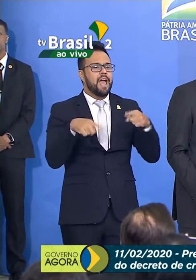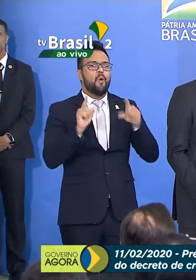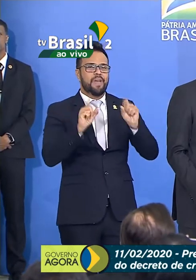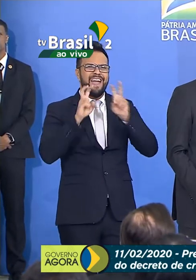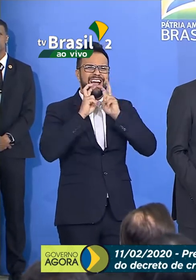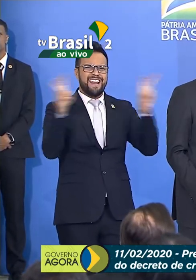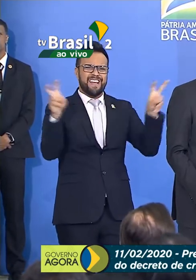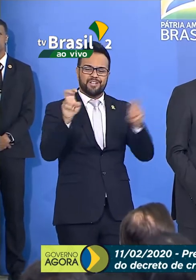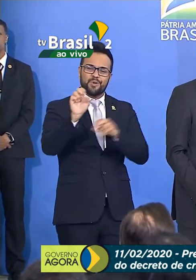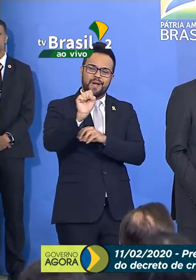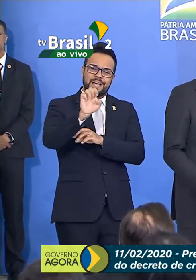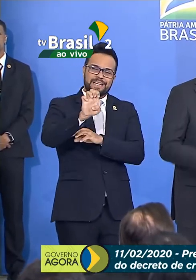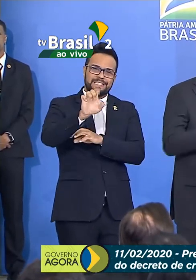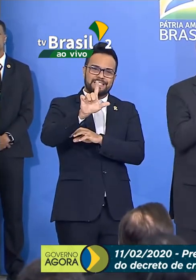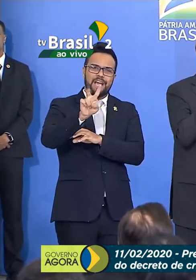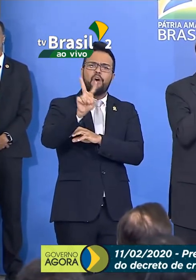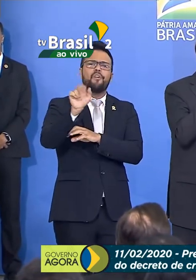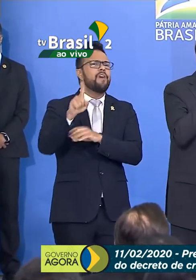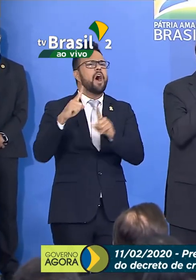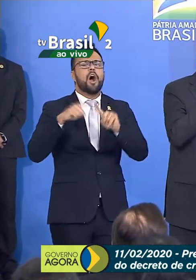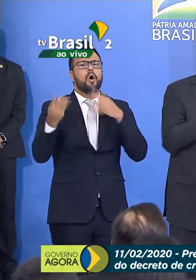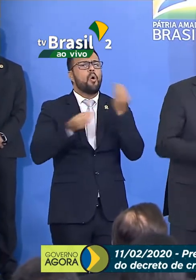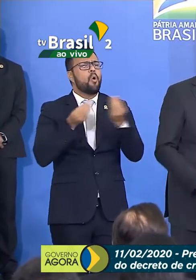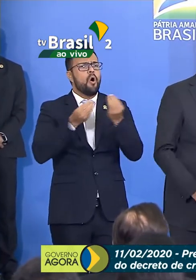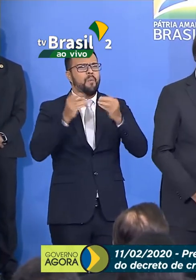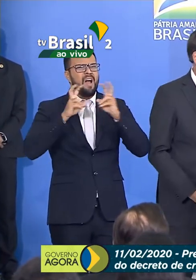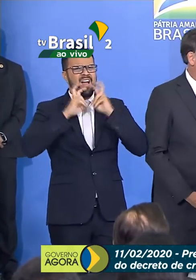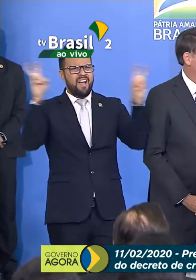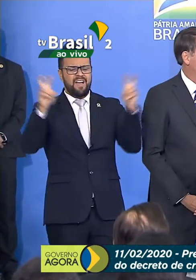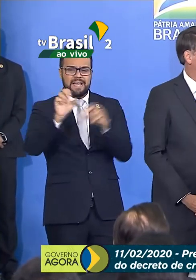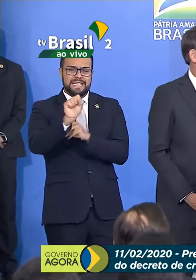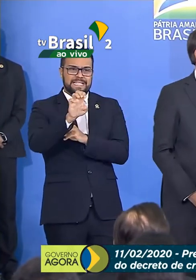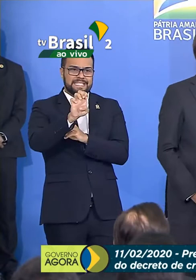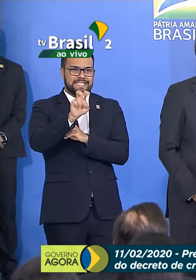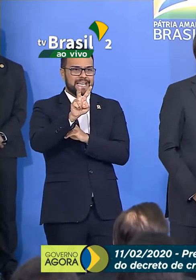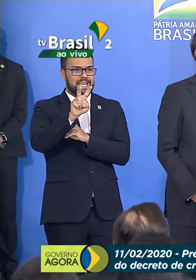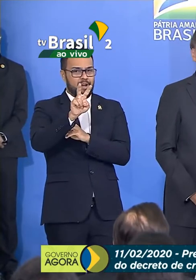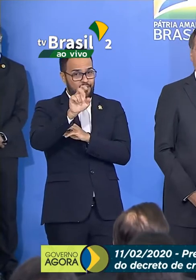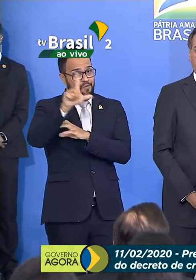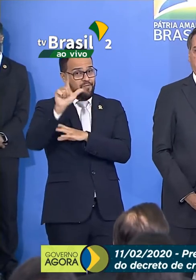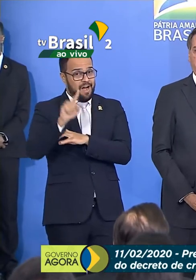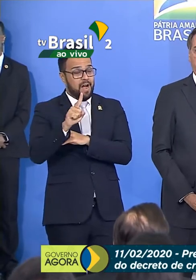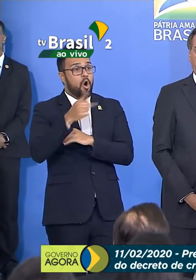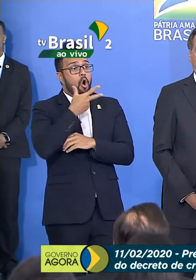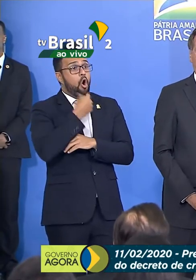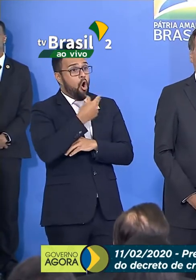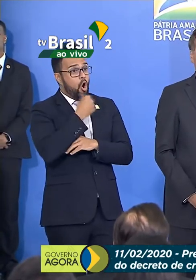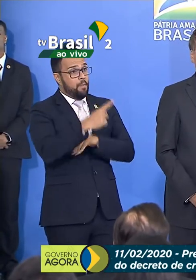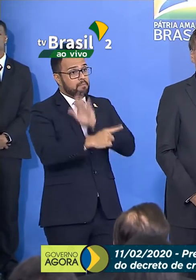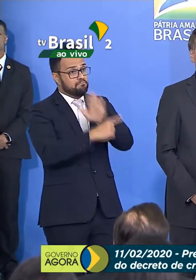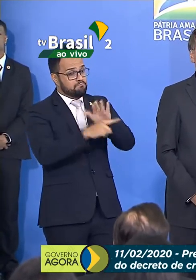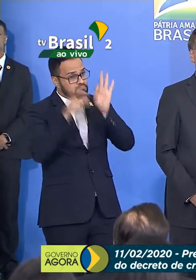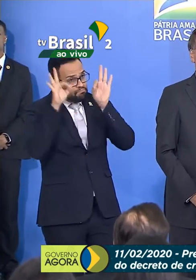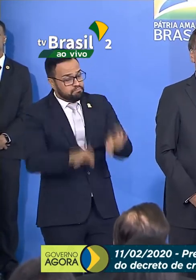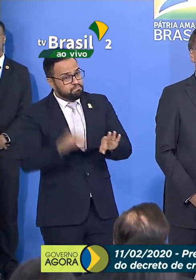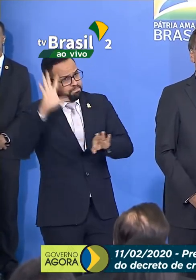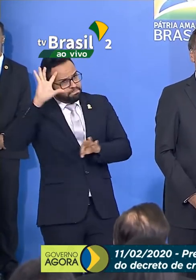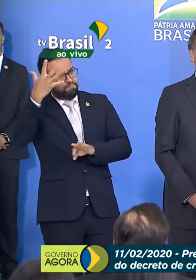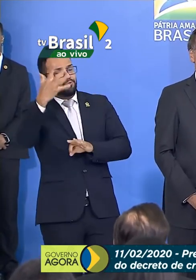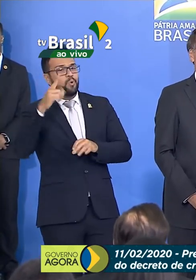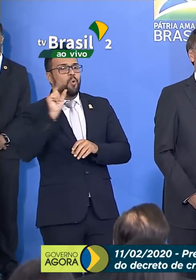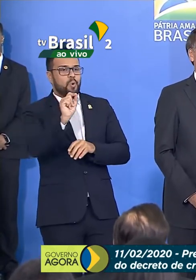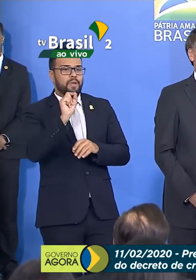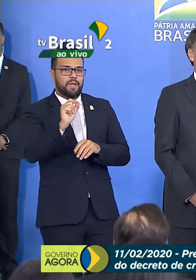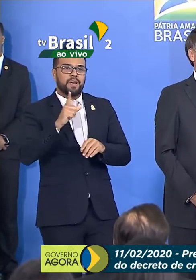selva. Da onde nasceu o brado de selva? Um homem que contribuiu decisivamente para que